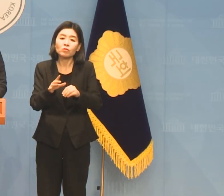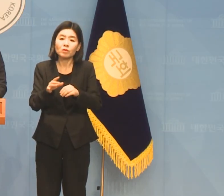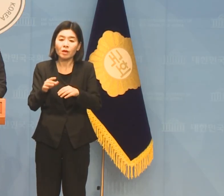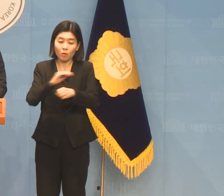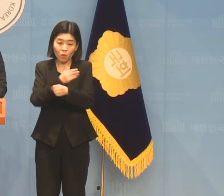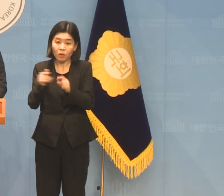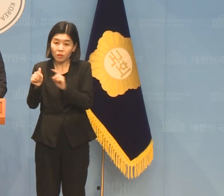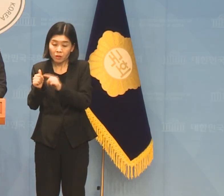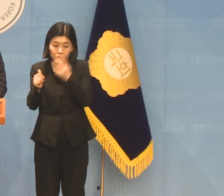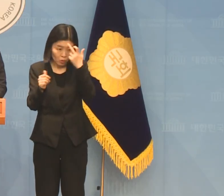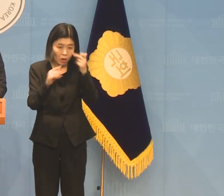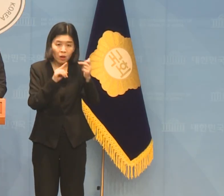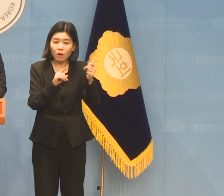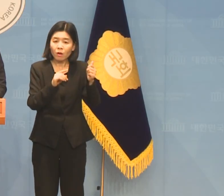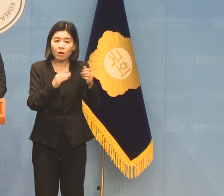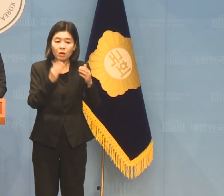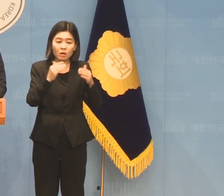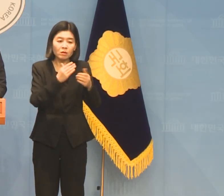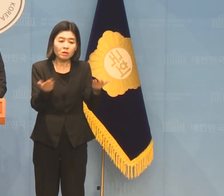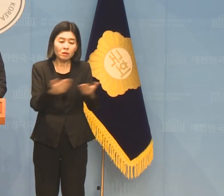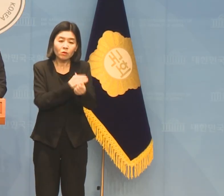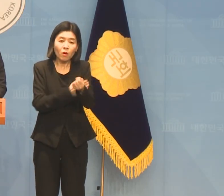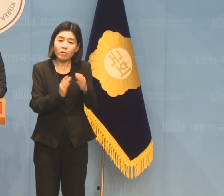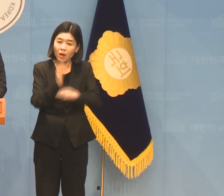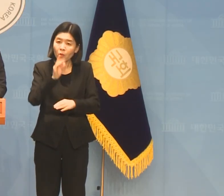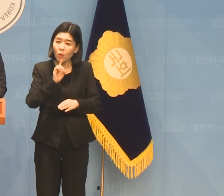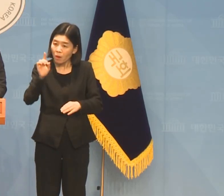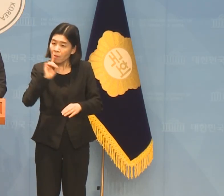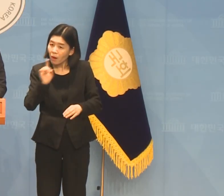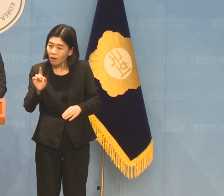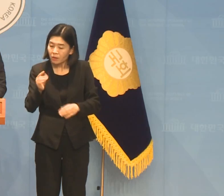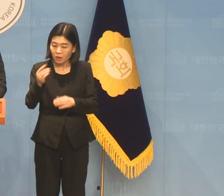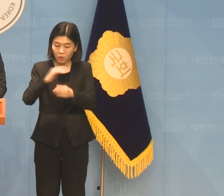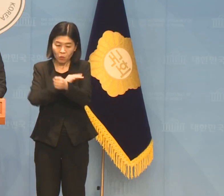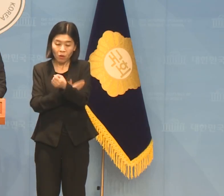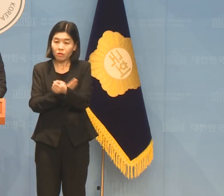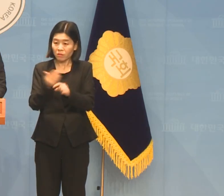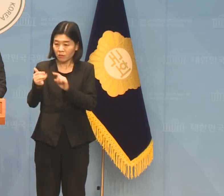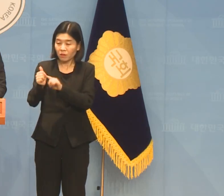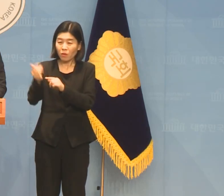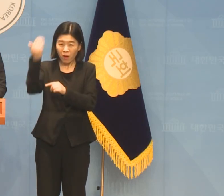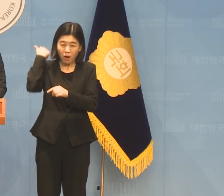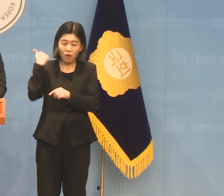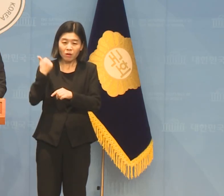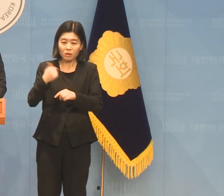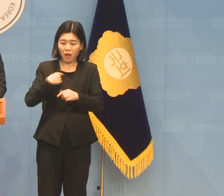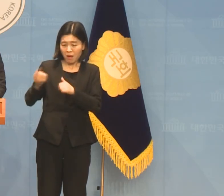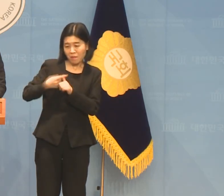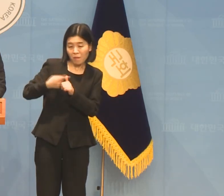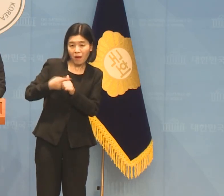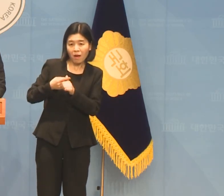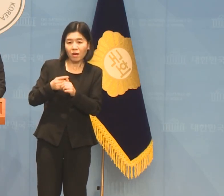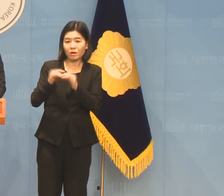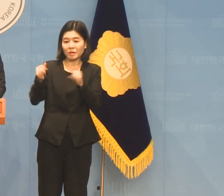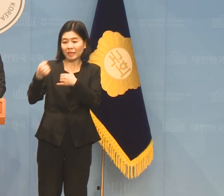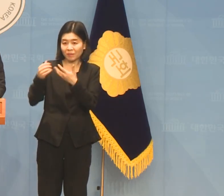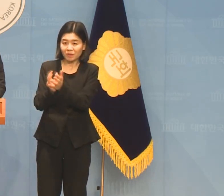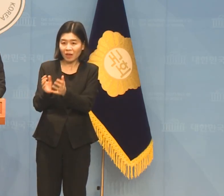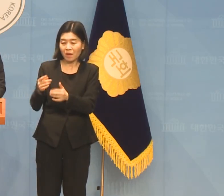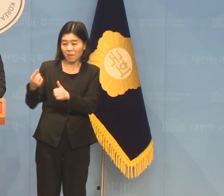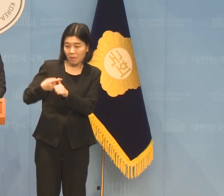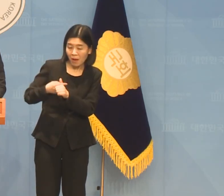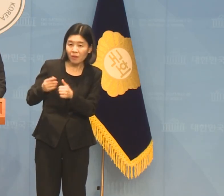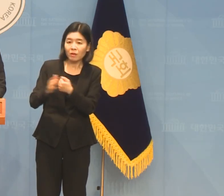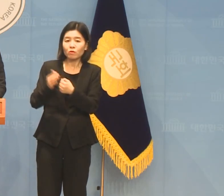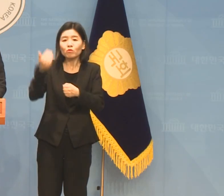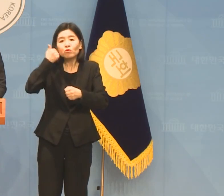밝혔습니다. 그러나 권성동 원내대표 본인은 과거 자신과 국민의힘을 비판하는 기사를 썼다는 이유로 특정 언론사 소속